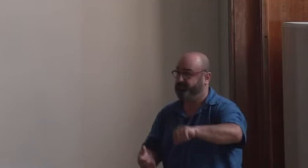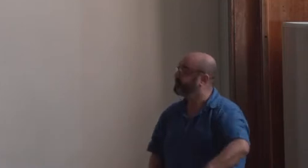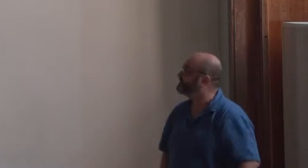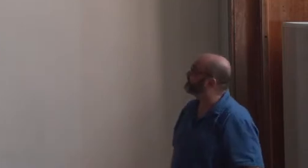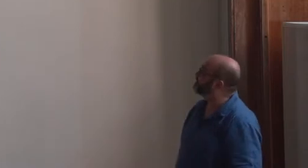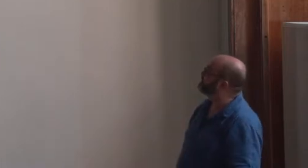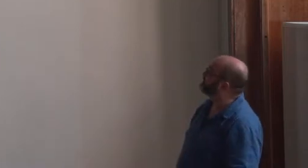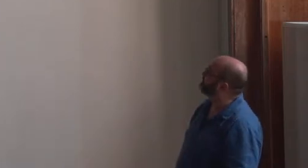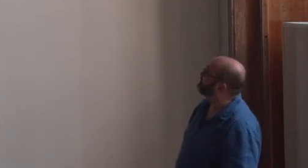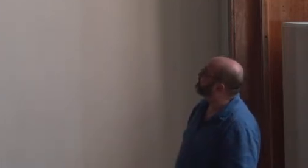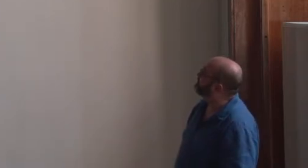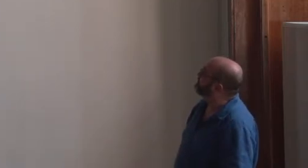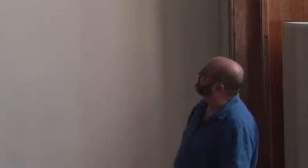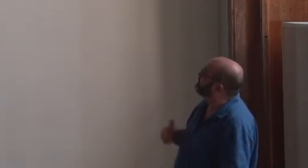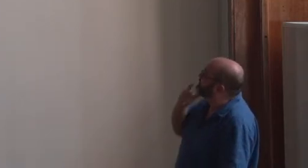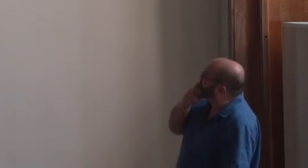Alors vous avez